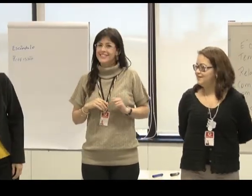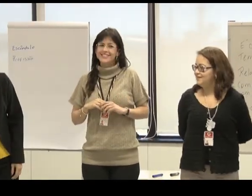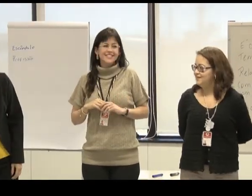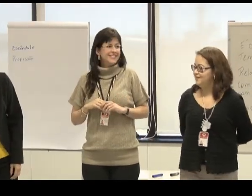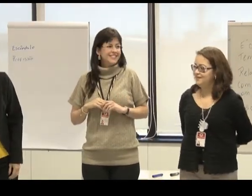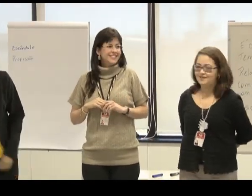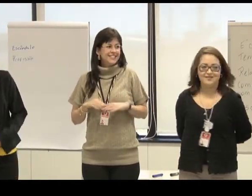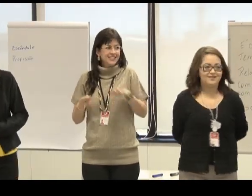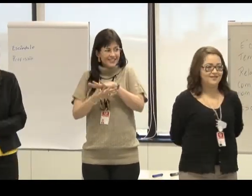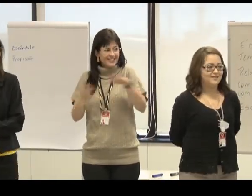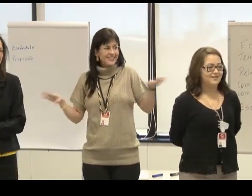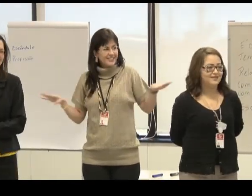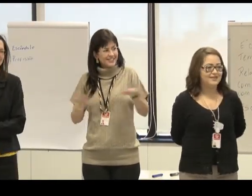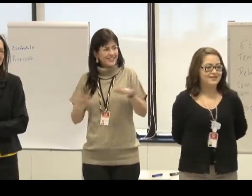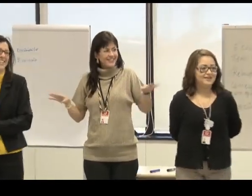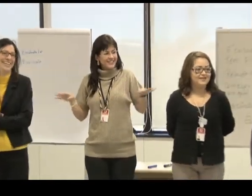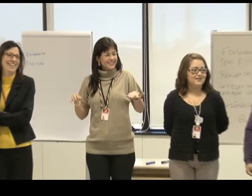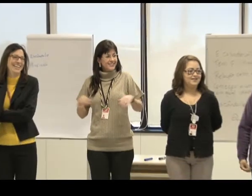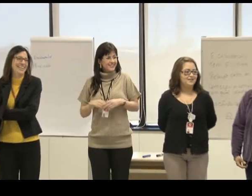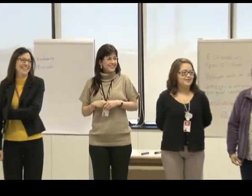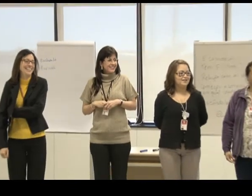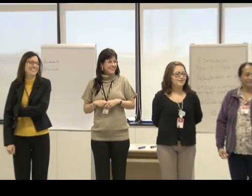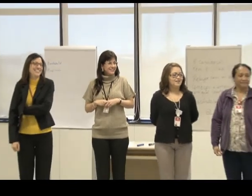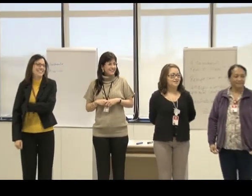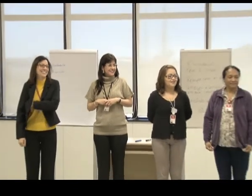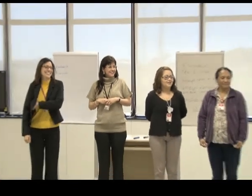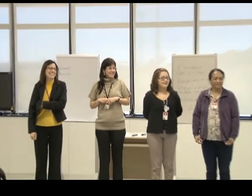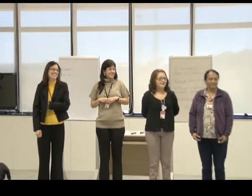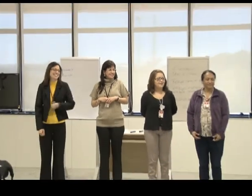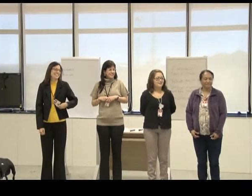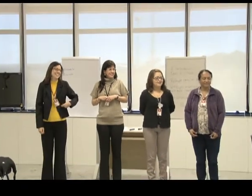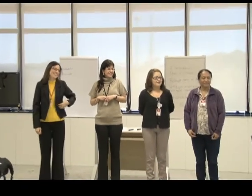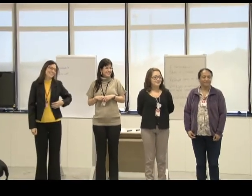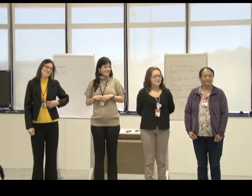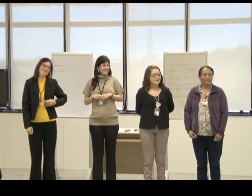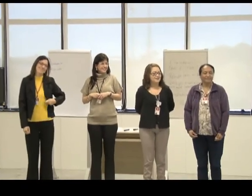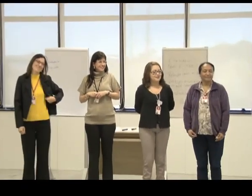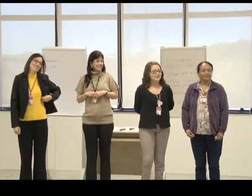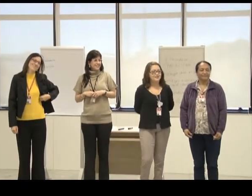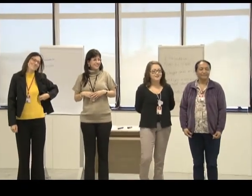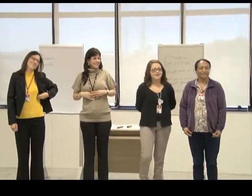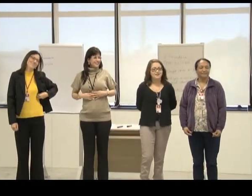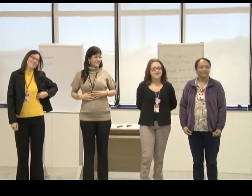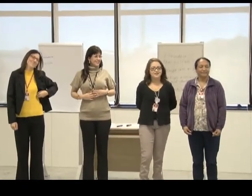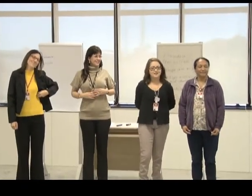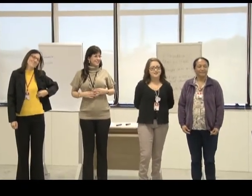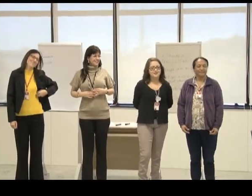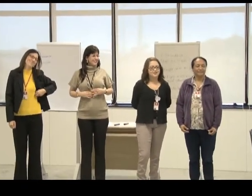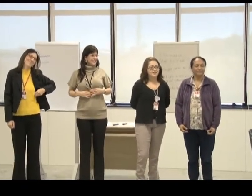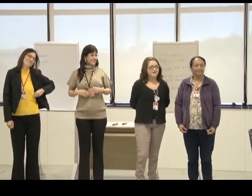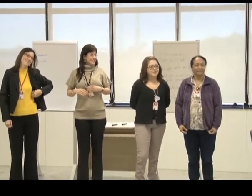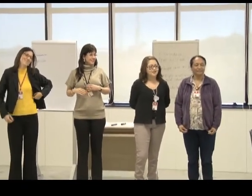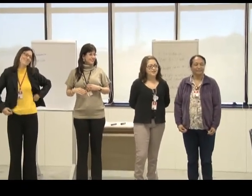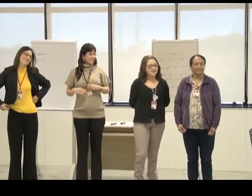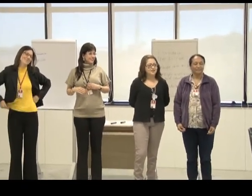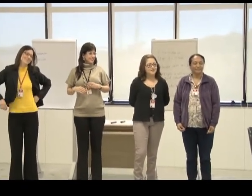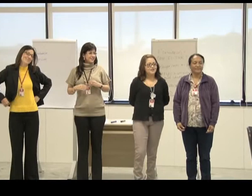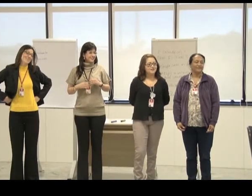Certo? Acabaram? Vamos lá. Vocês gastaram 1 minuto e 10. Vocês vão perder pontos pelo